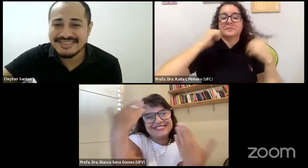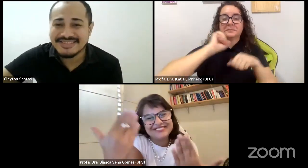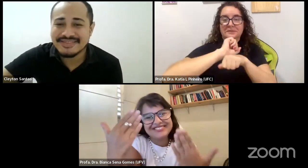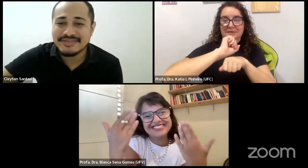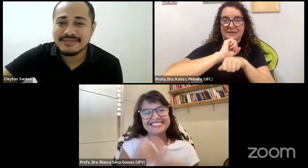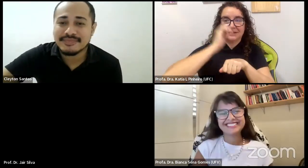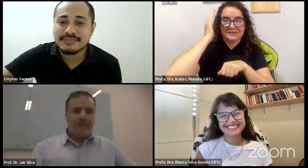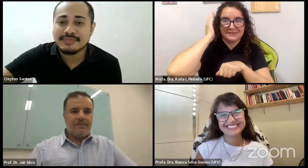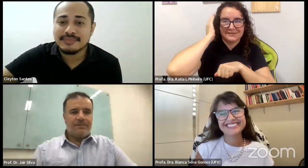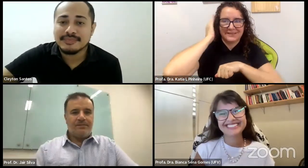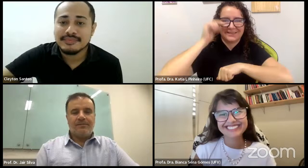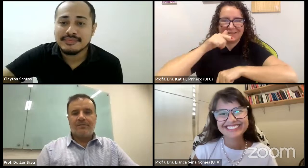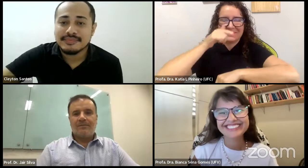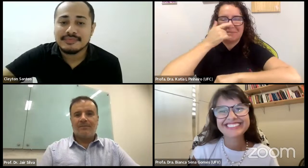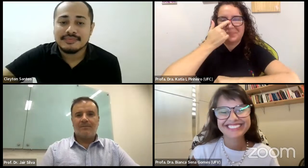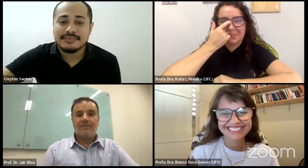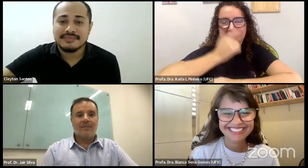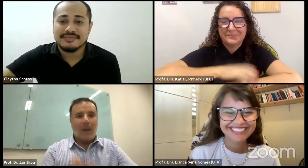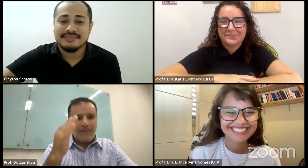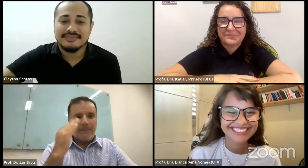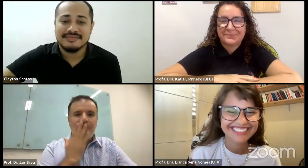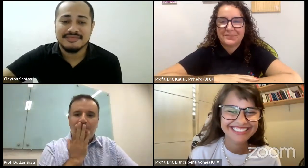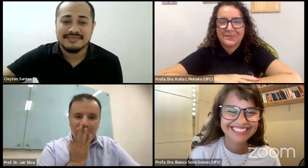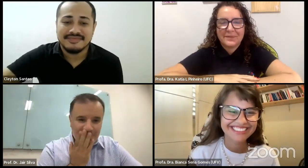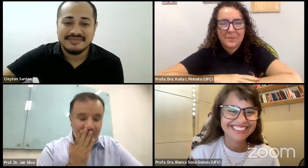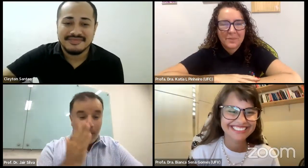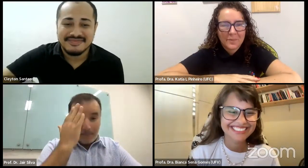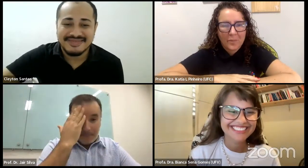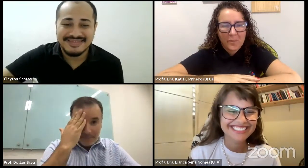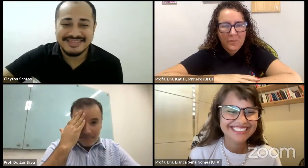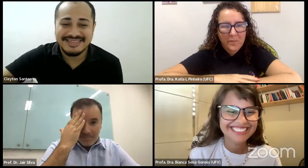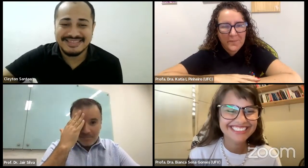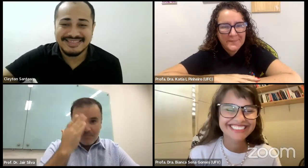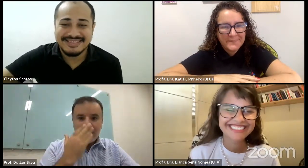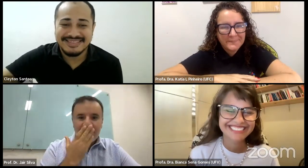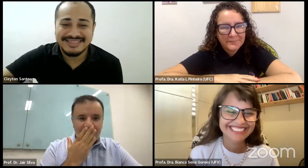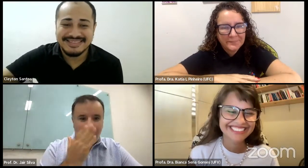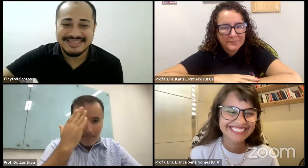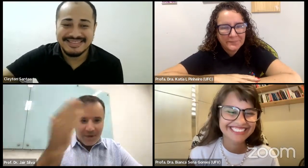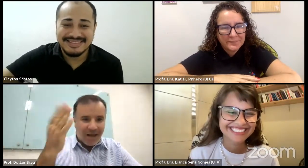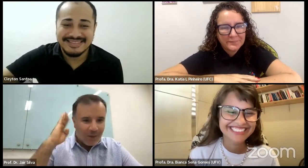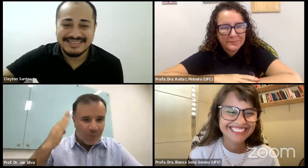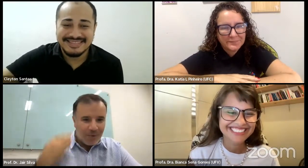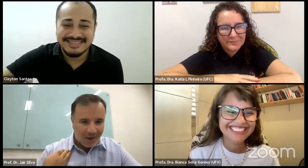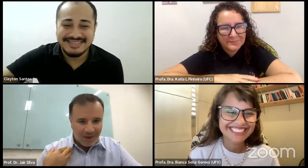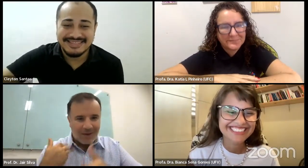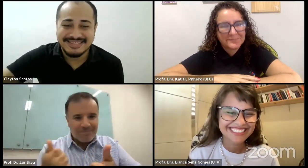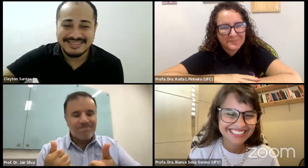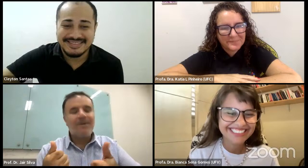Kátia, a Jaim. Muito obrigada. Só um minuto, Cleiton, espera.